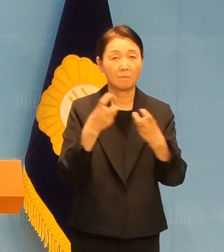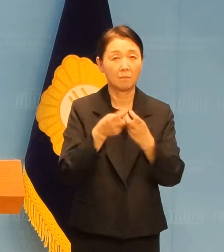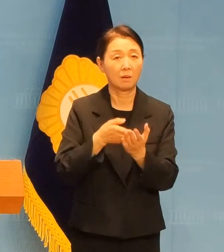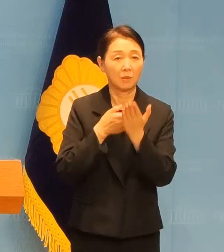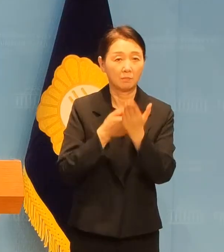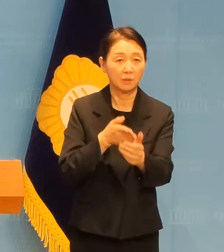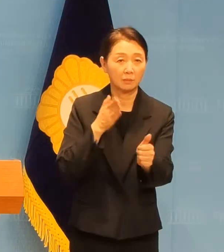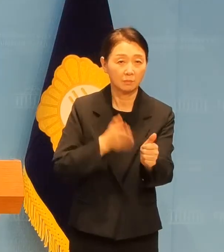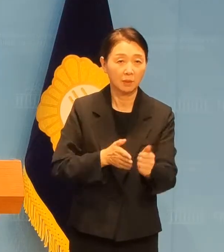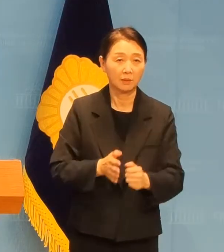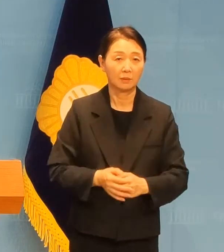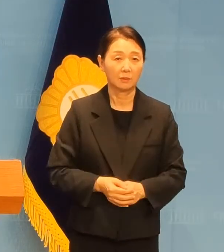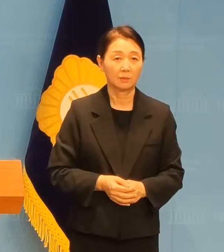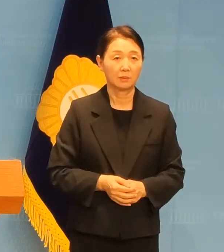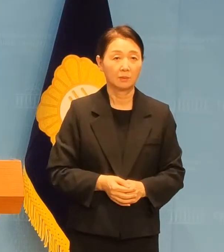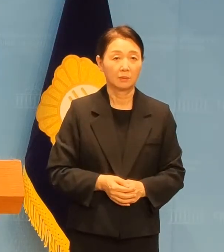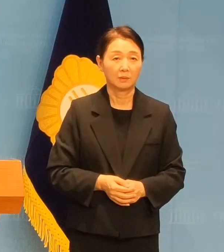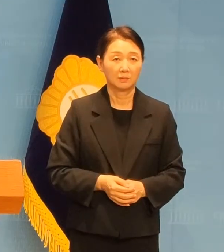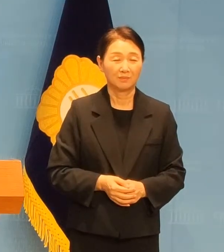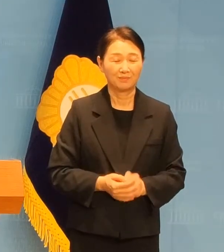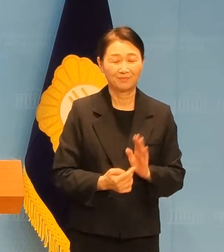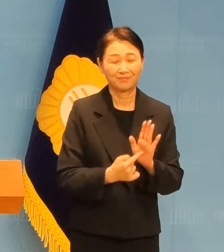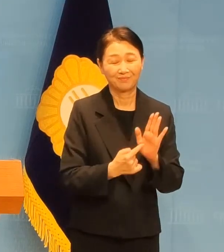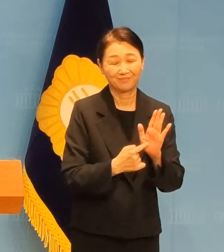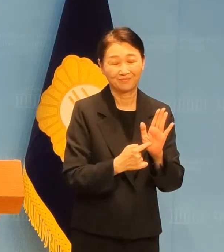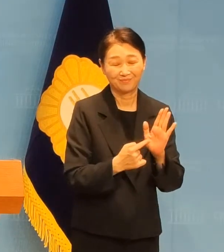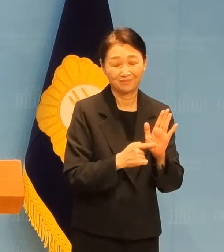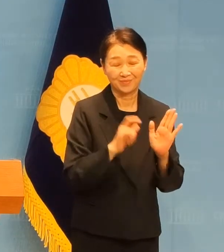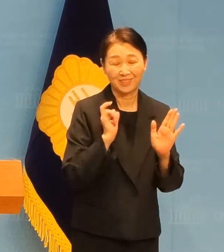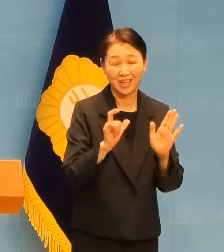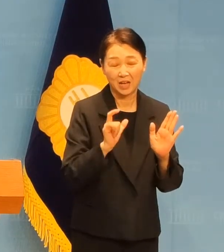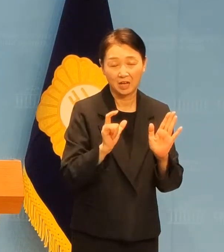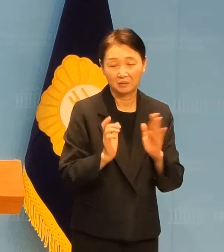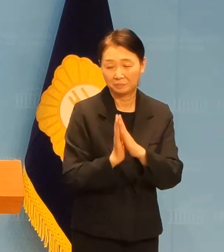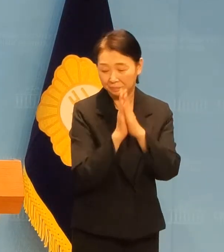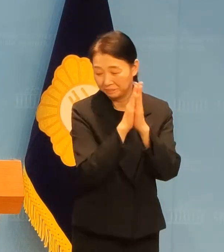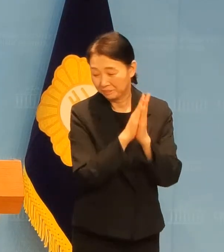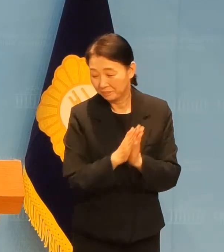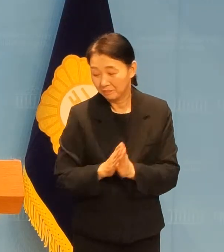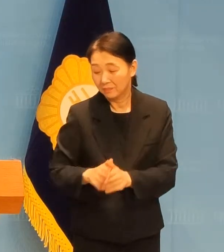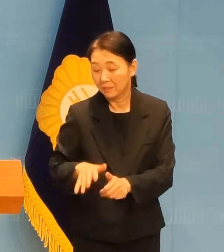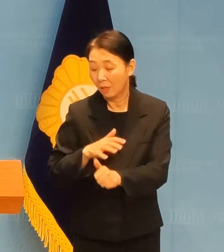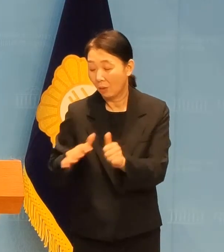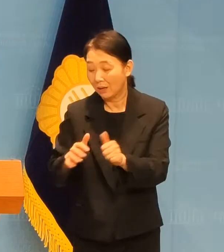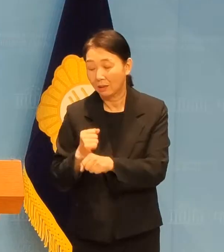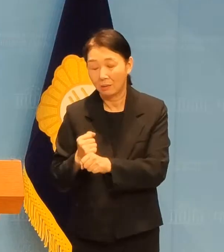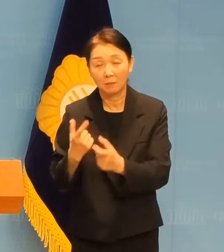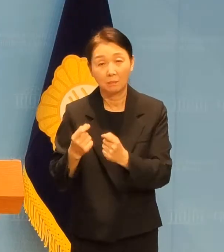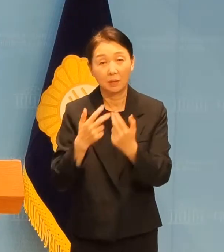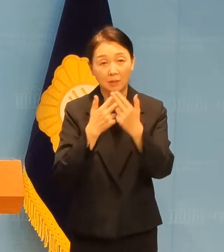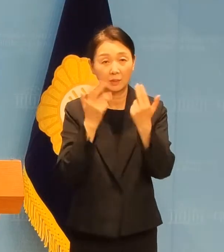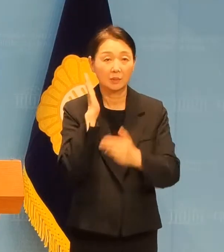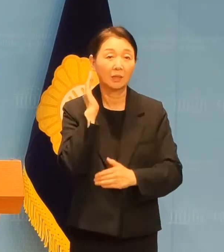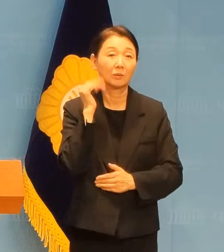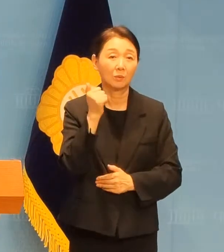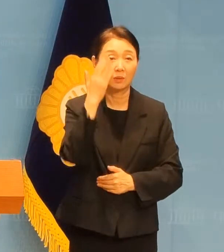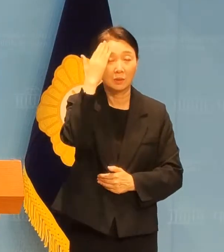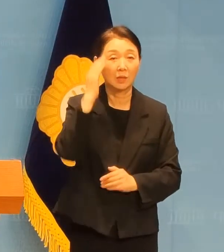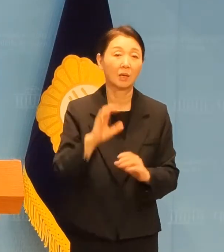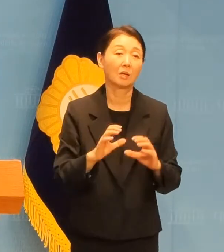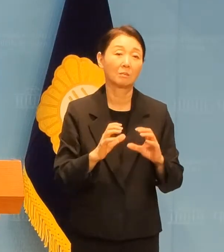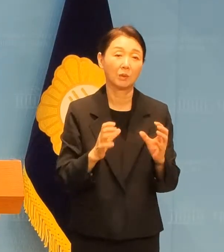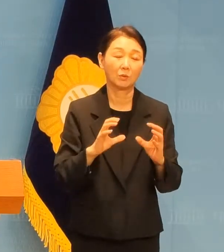제시하십시오. 앞에서는 센 척하지만 뒤에서는 왕따 신세인 이 대통령은